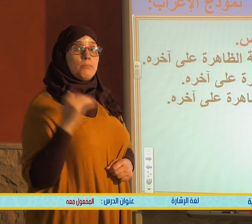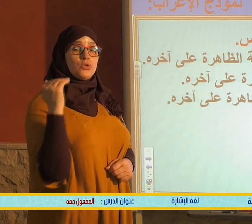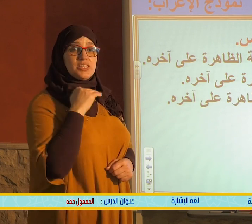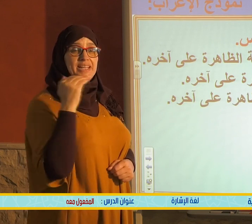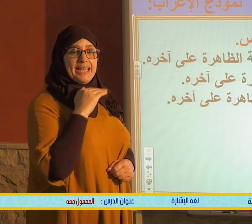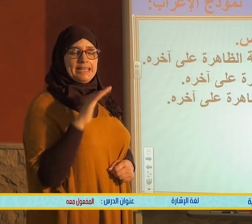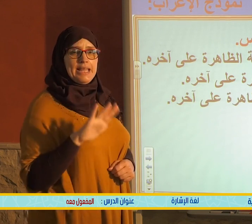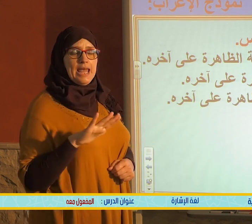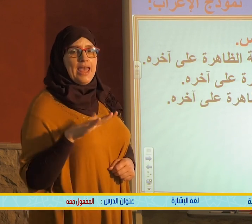مسرعا